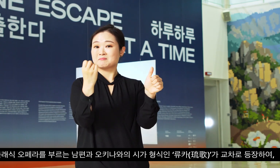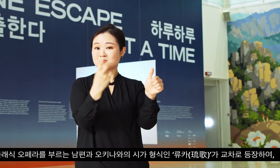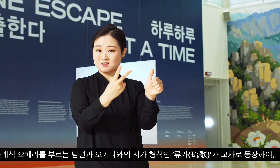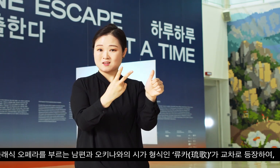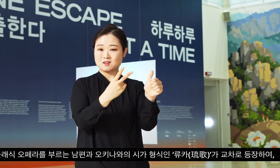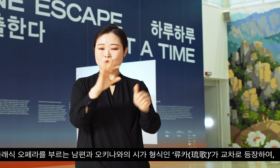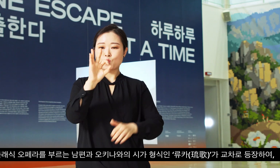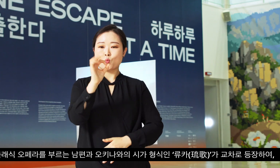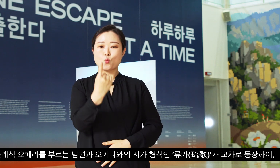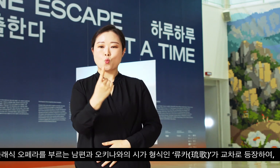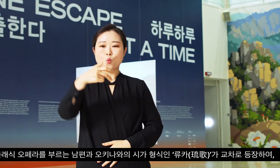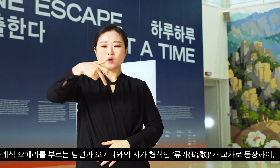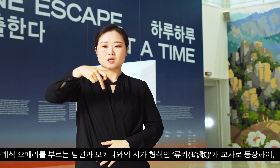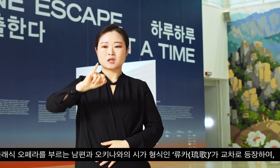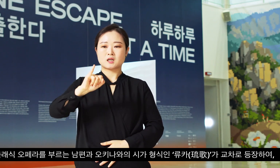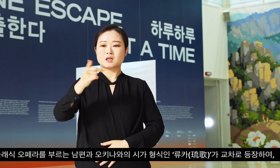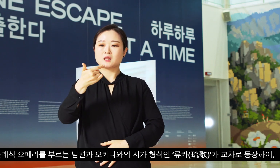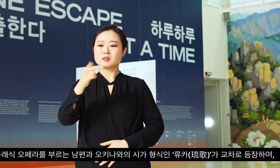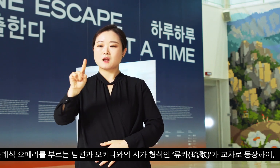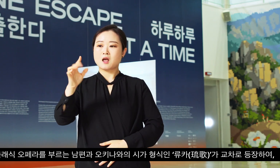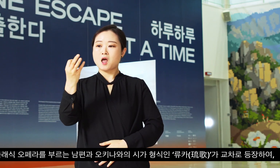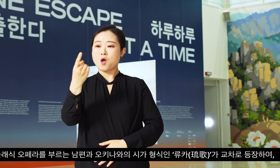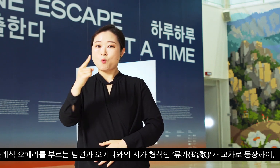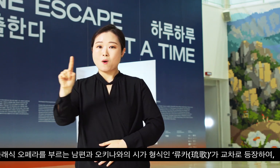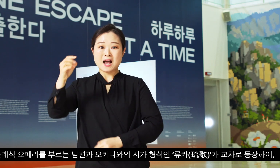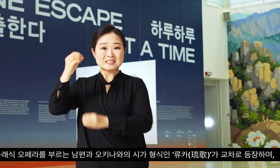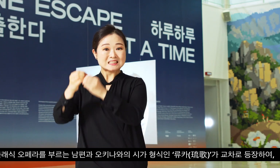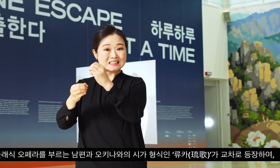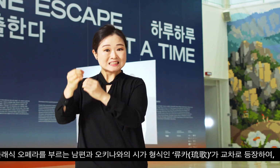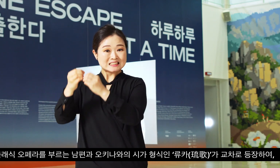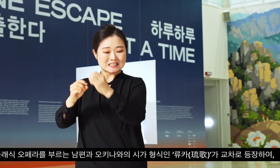오키나와의 시가 형식인 류카가 교차로 등장하여